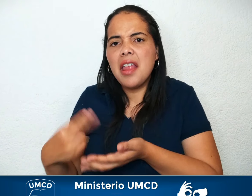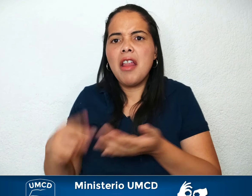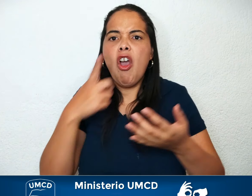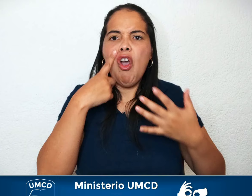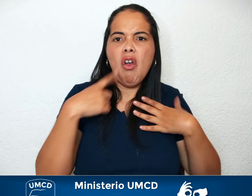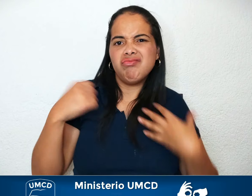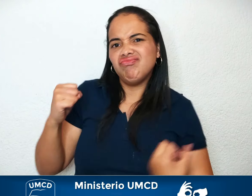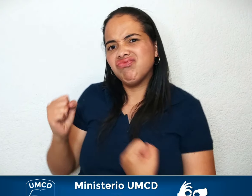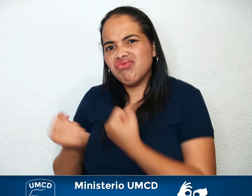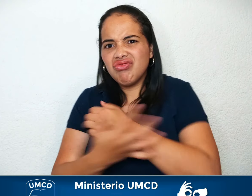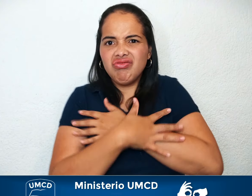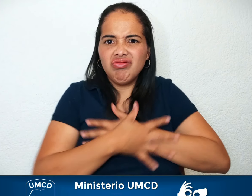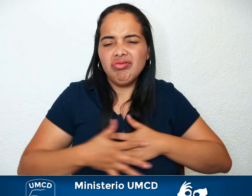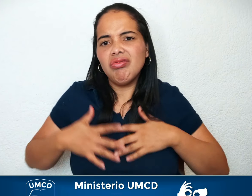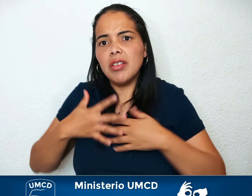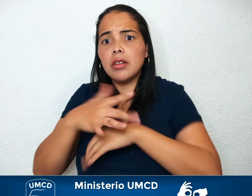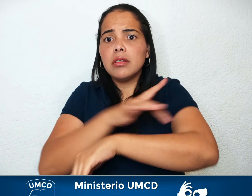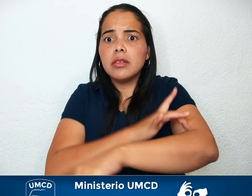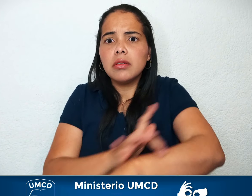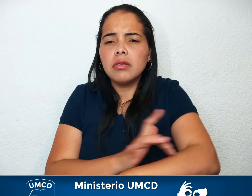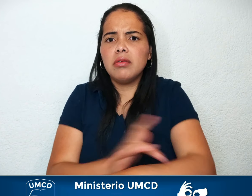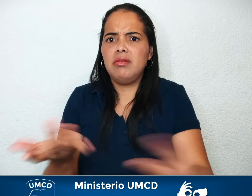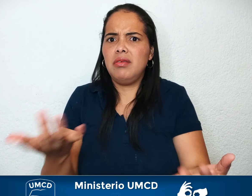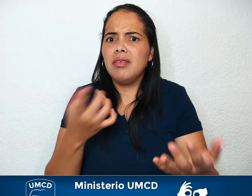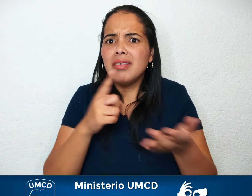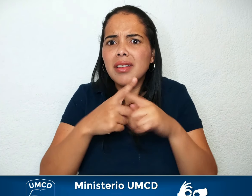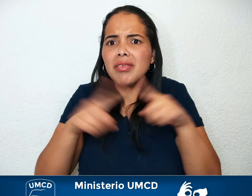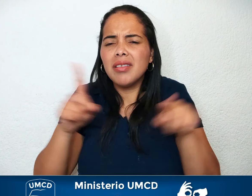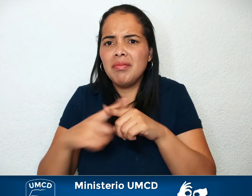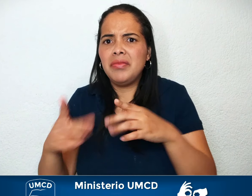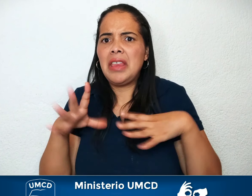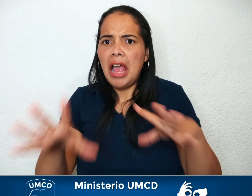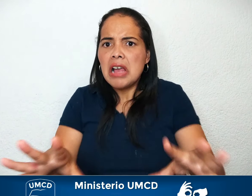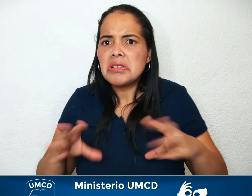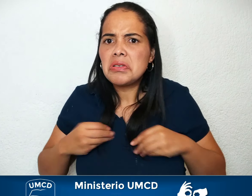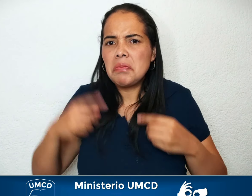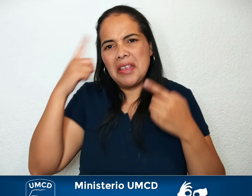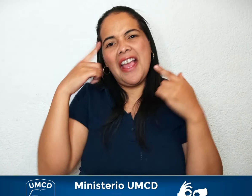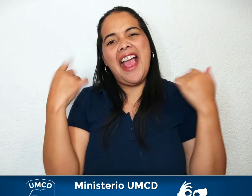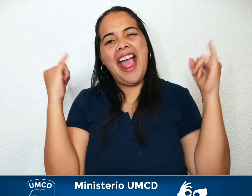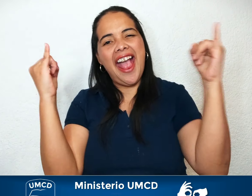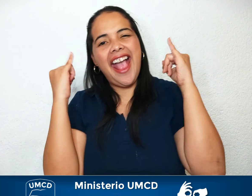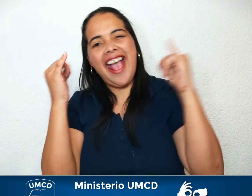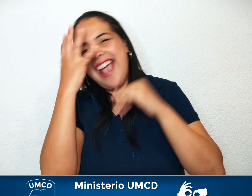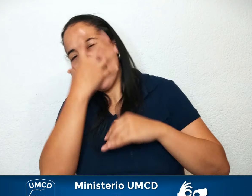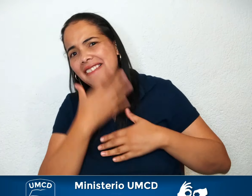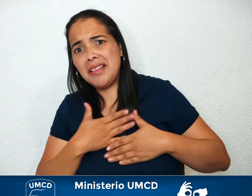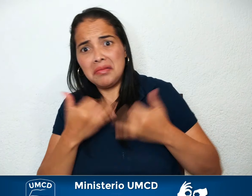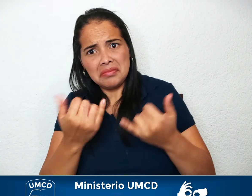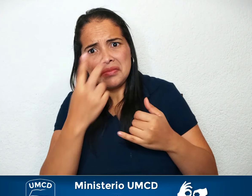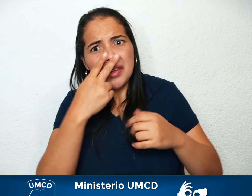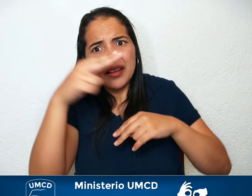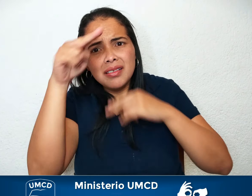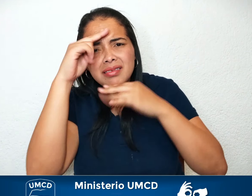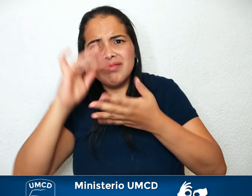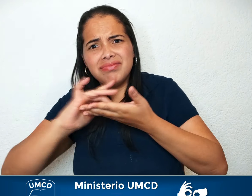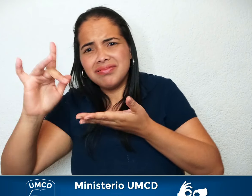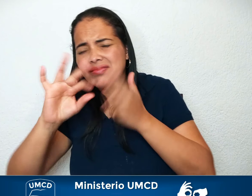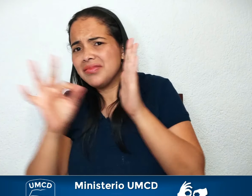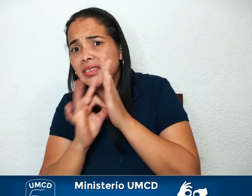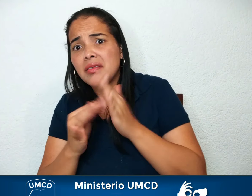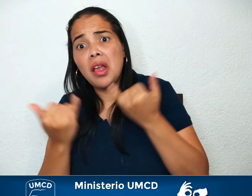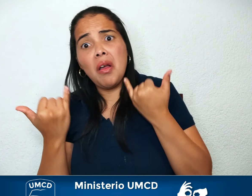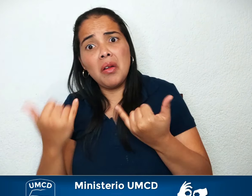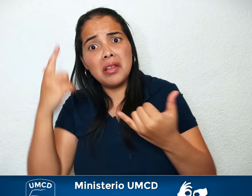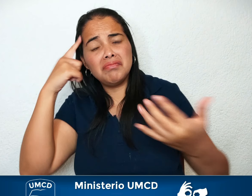en los que los jóvenes y los adultos participan como que fueran algo tan divertido, porque eso es